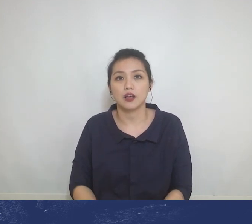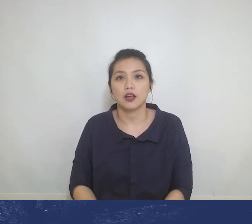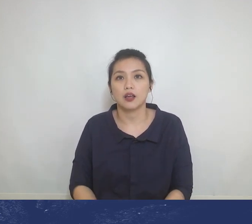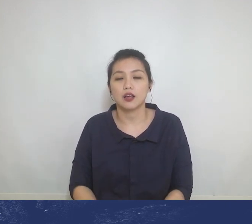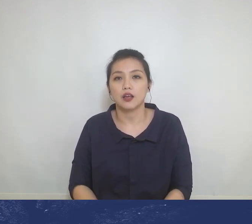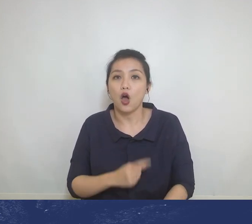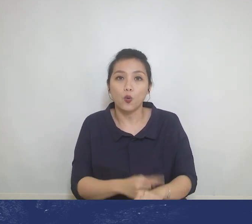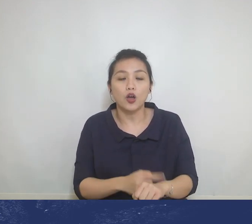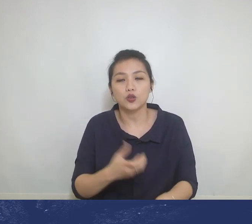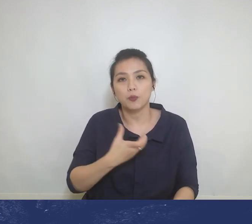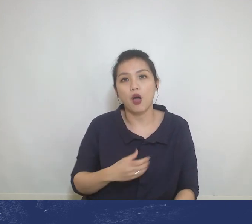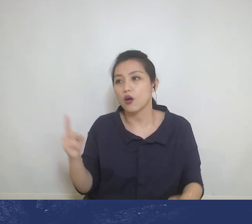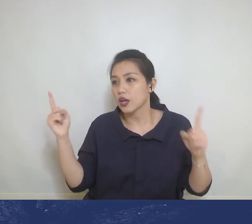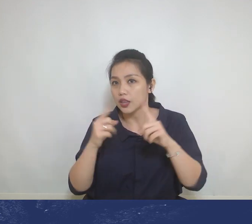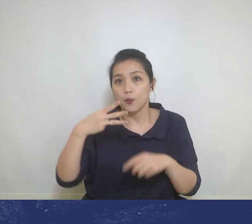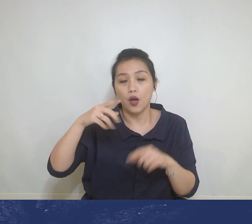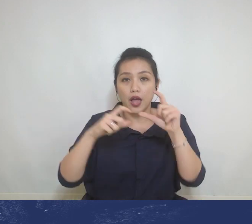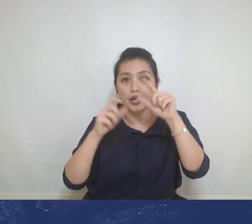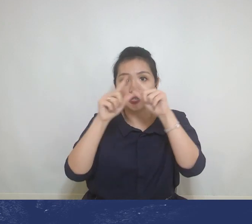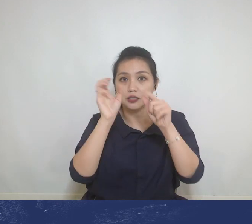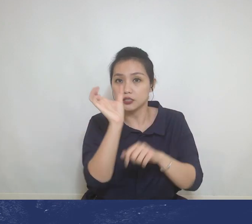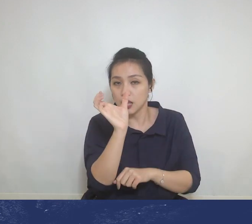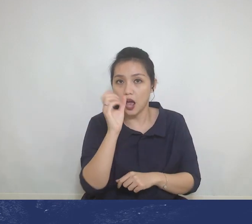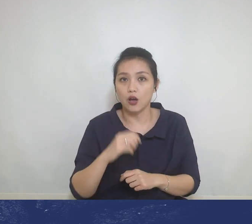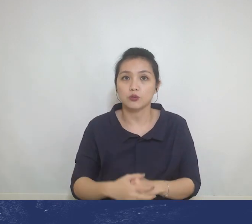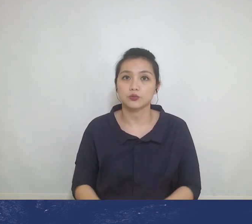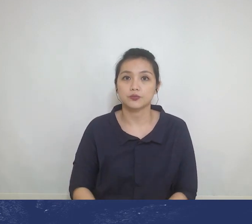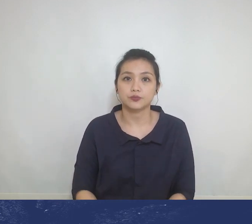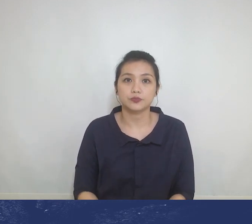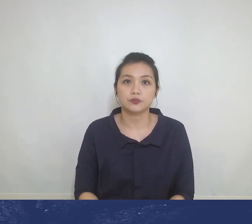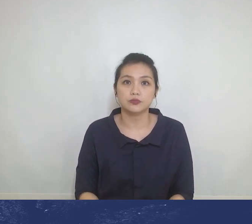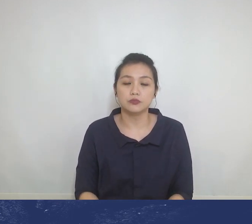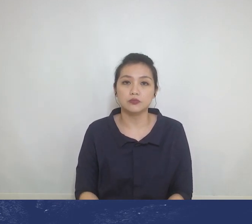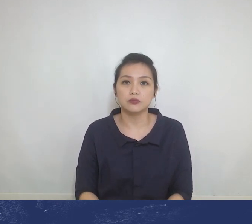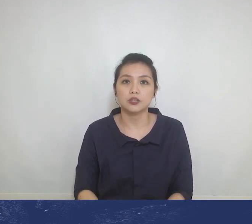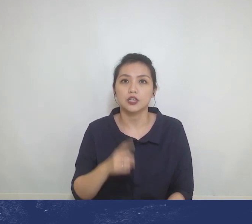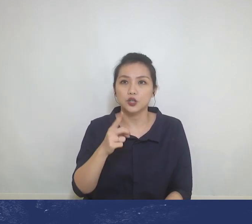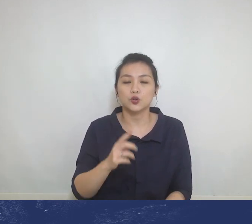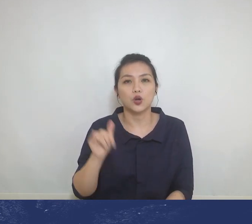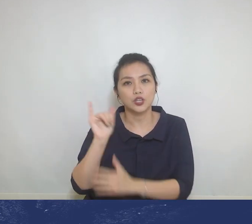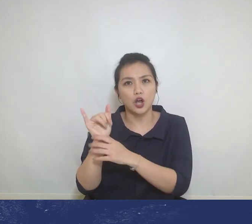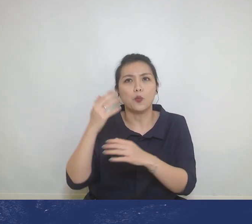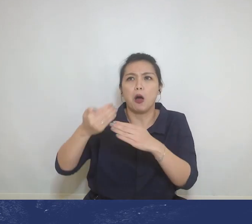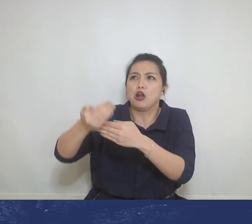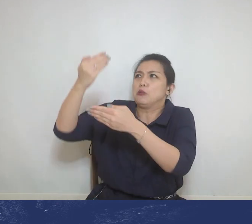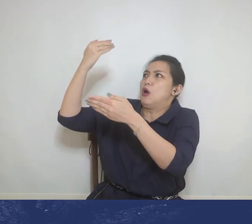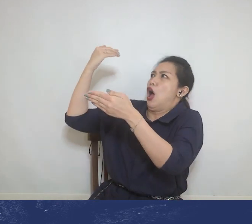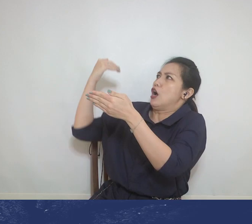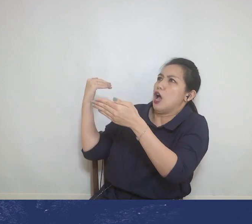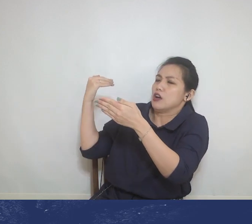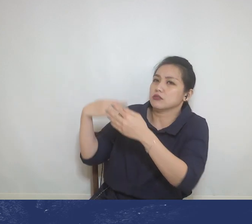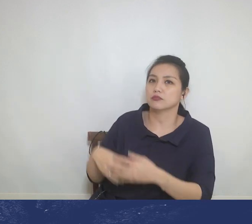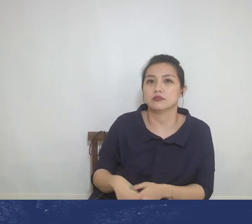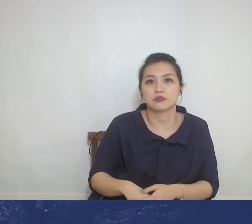atur pasukannya, semua diatur, ditata, bahkan sampai istri anaknya pun disuruh maju, dia di mana? Paling belakang.